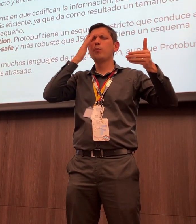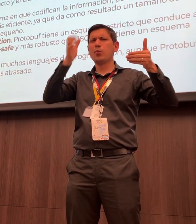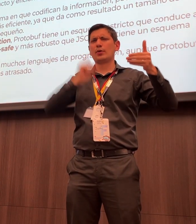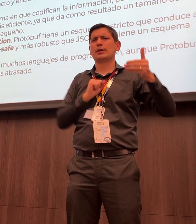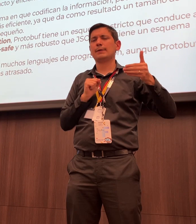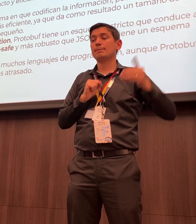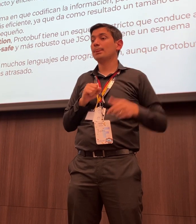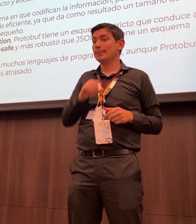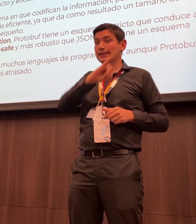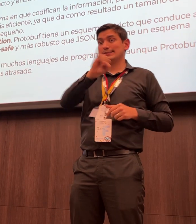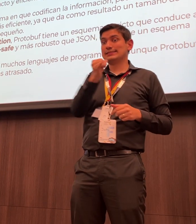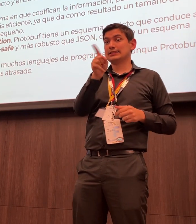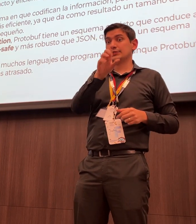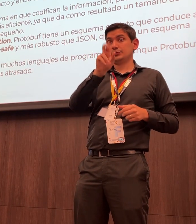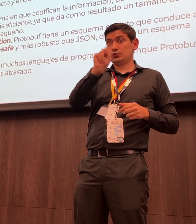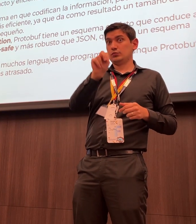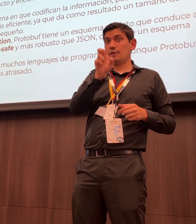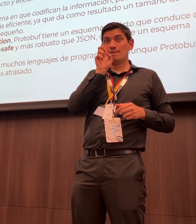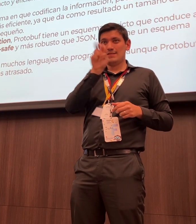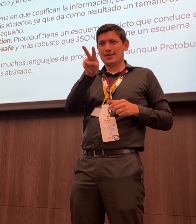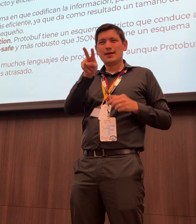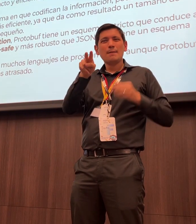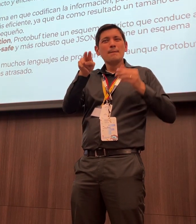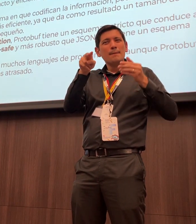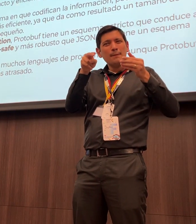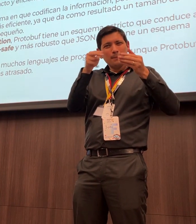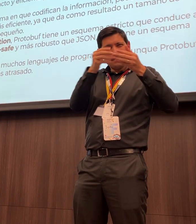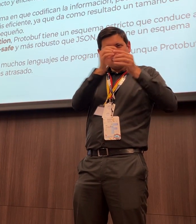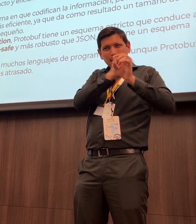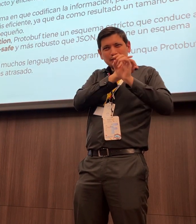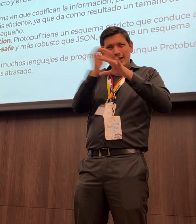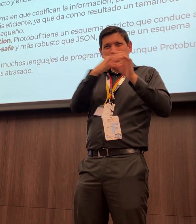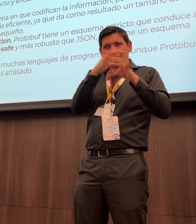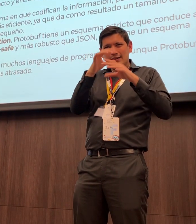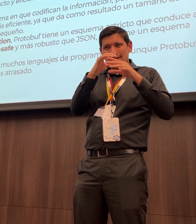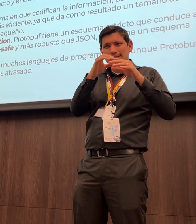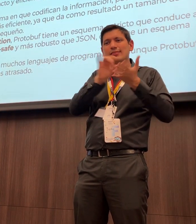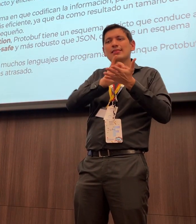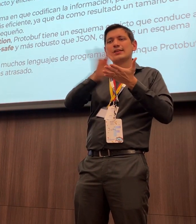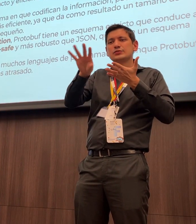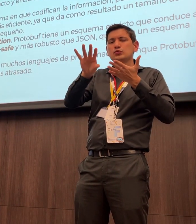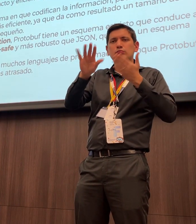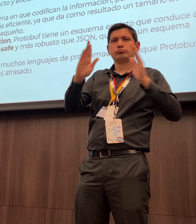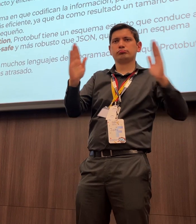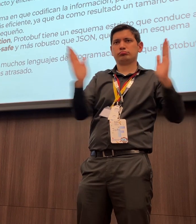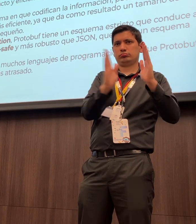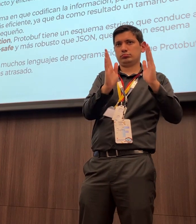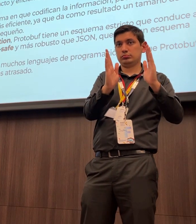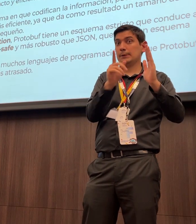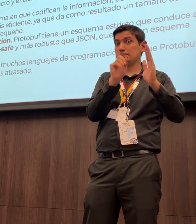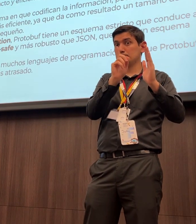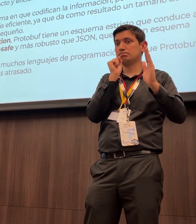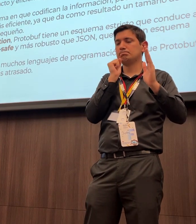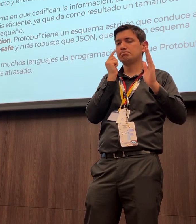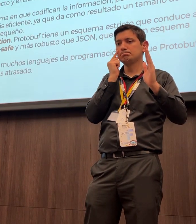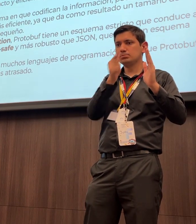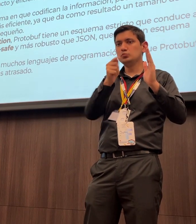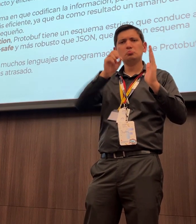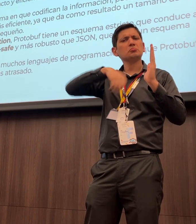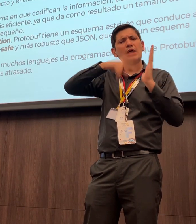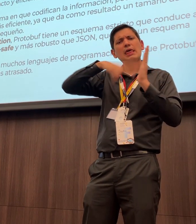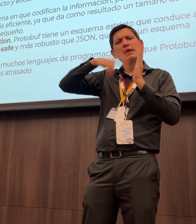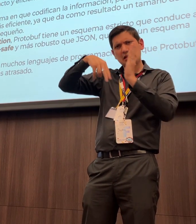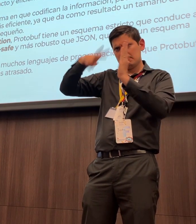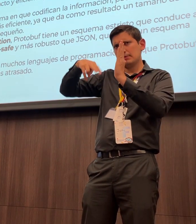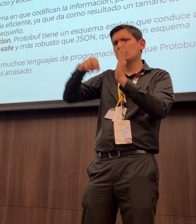utilizado JSON, van a poder ver que el mensaje es texto plano, y en ese mensaje, si bien es bastante legible, ¿no?